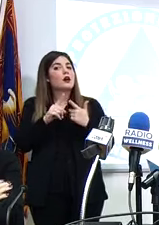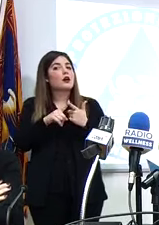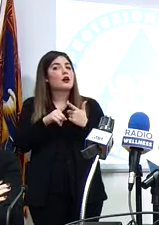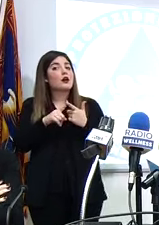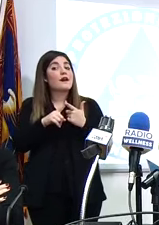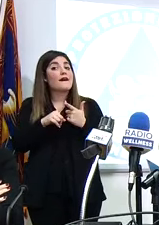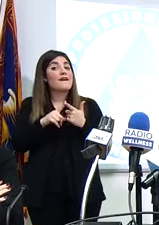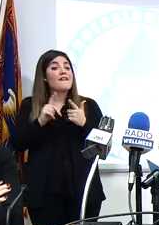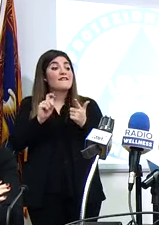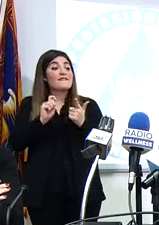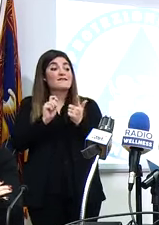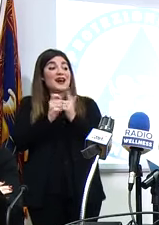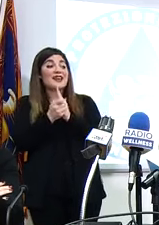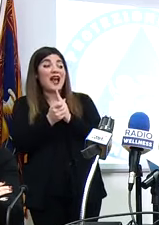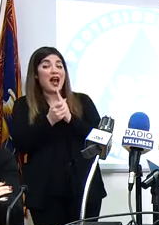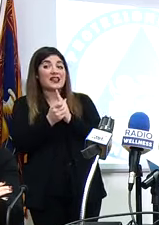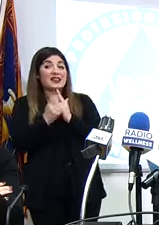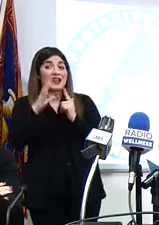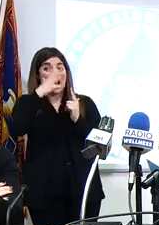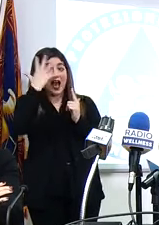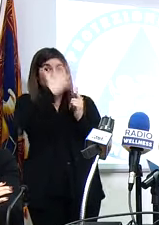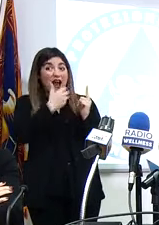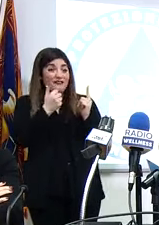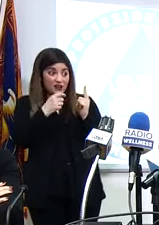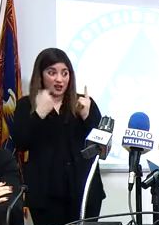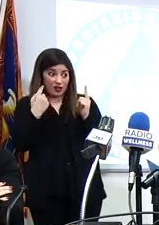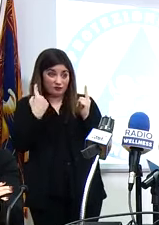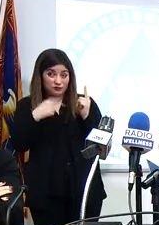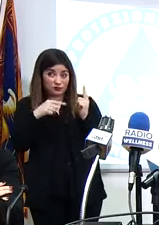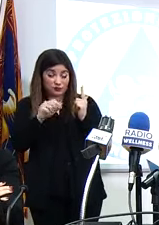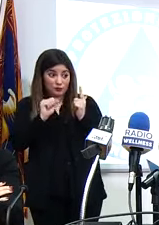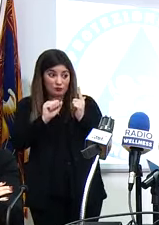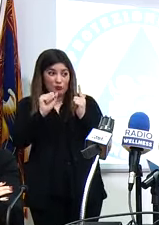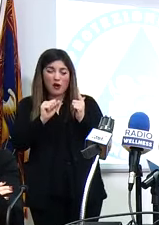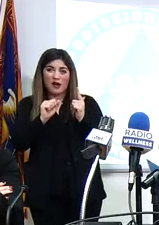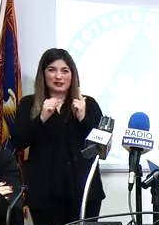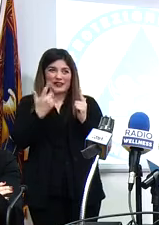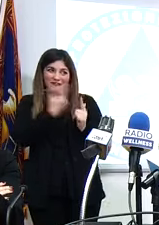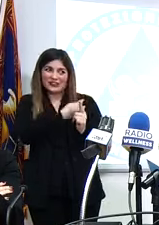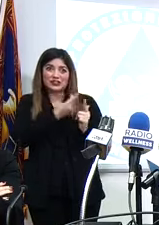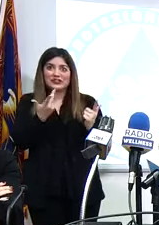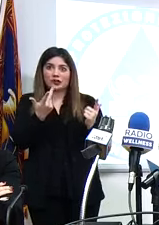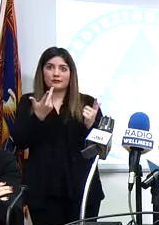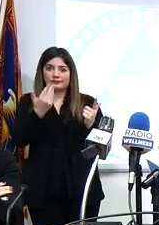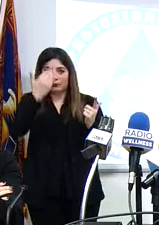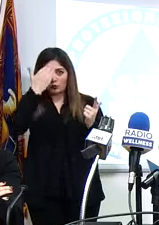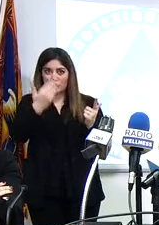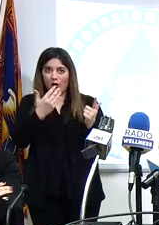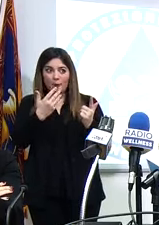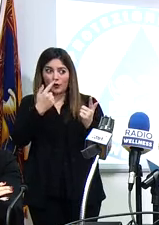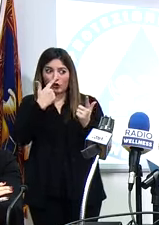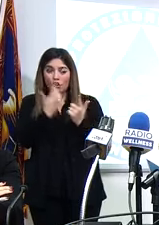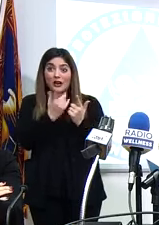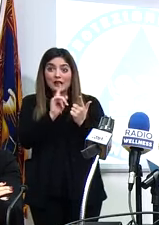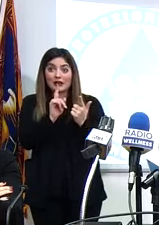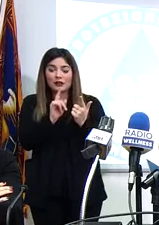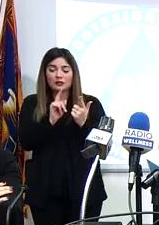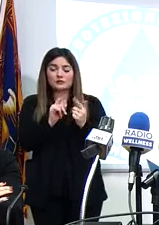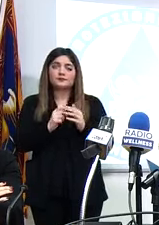vero che può essere resistente al vaccino. Queste due cose da chiederle. Allora, quando parliamo di varianti, dovremmo dire, ecco, adesso si parla di